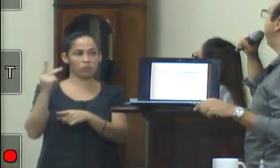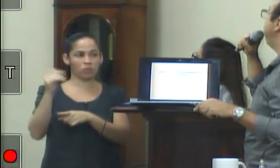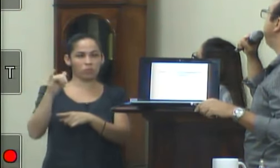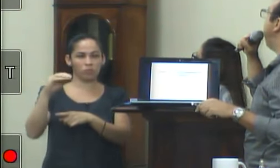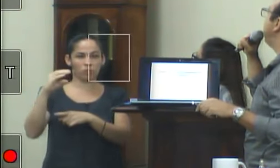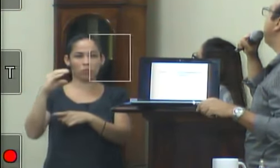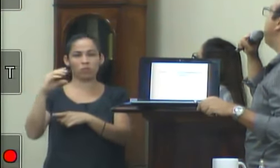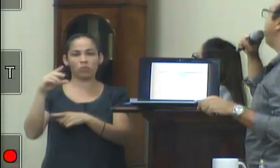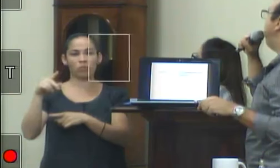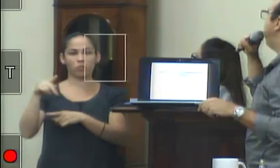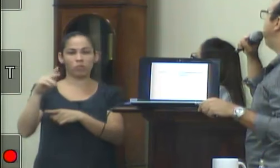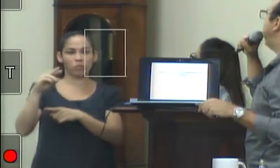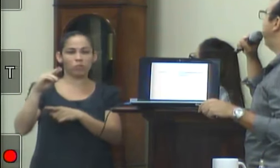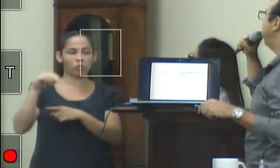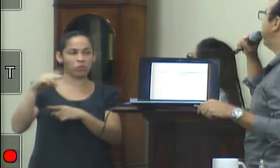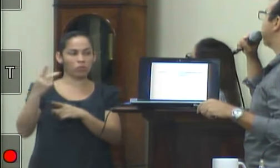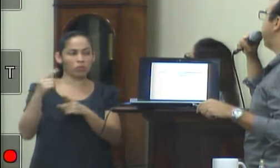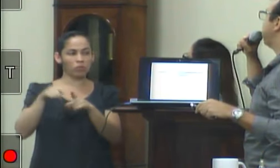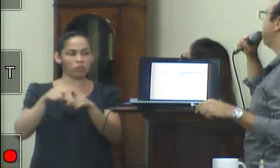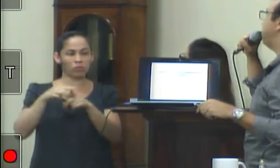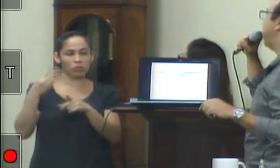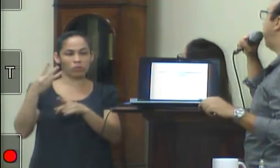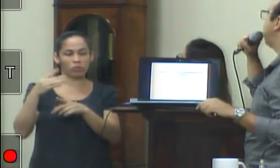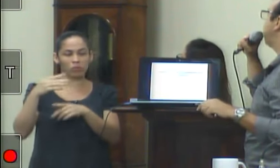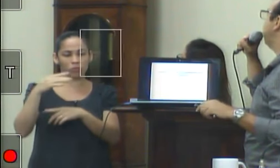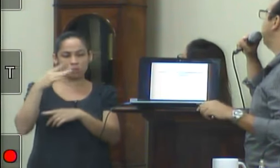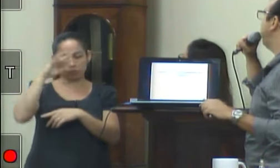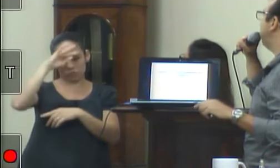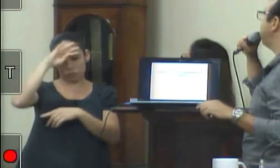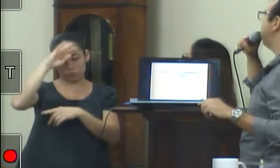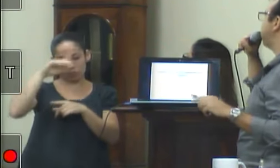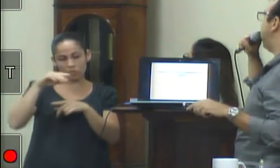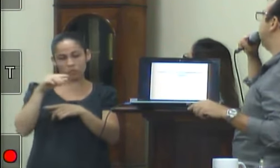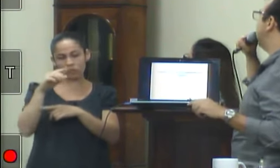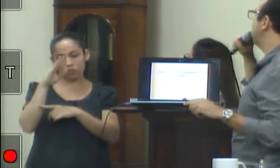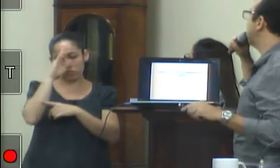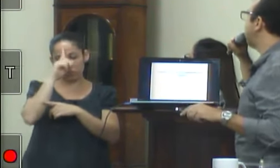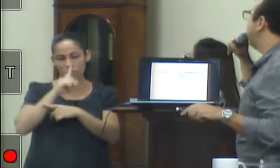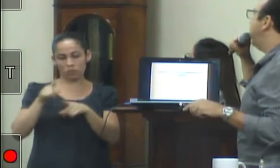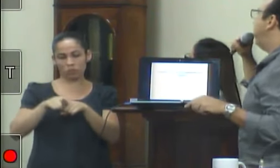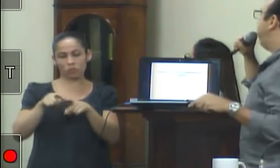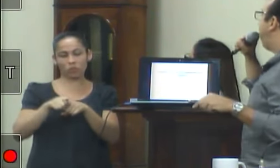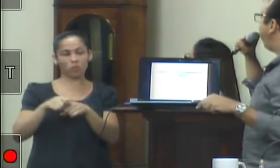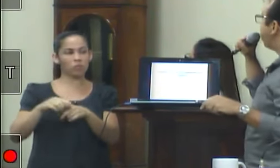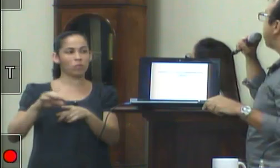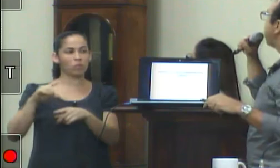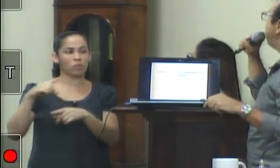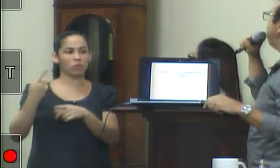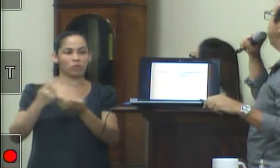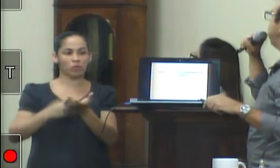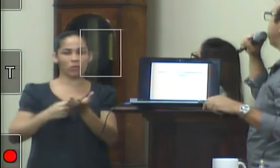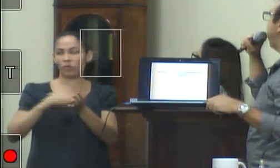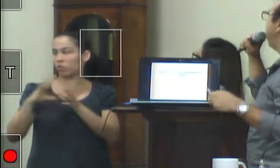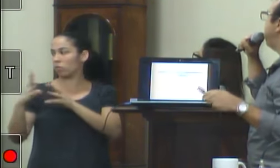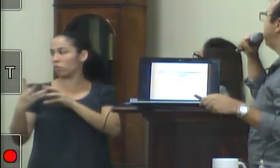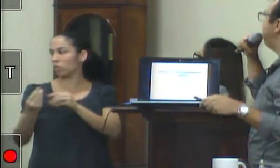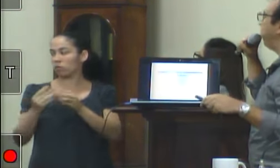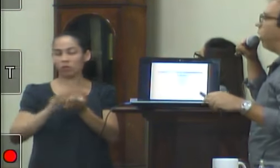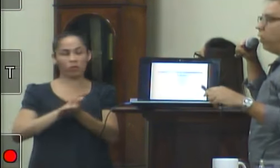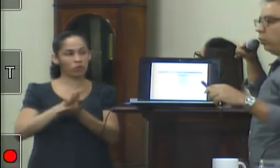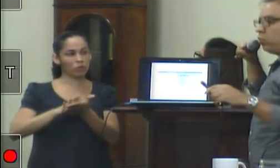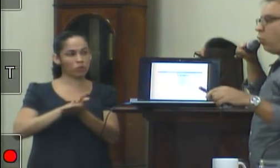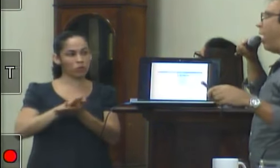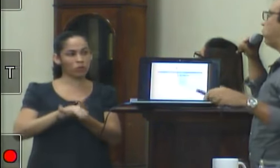nenhum confirmado, febre amarela, 2 casos notificados e ambos descartados. Com relação às visitas, né, o